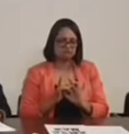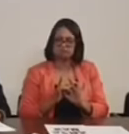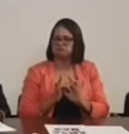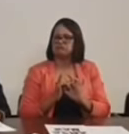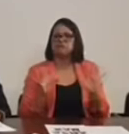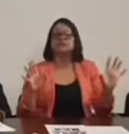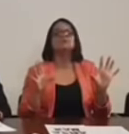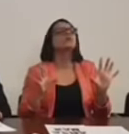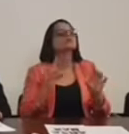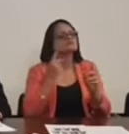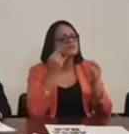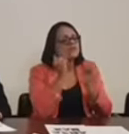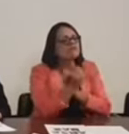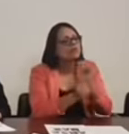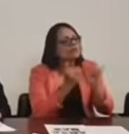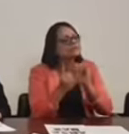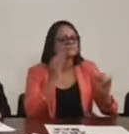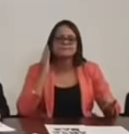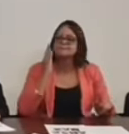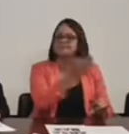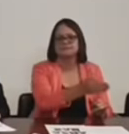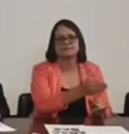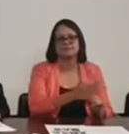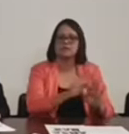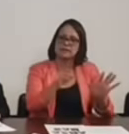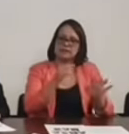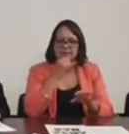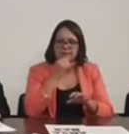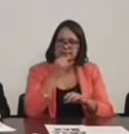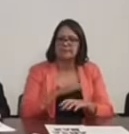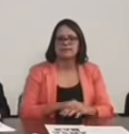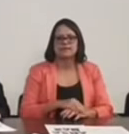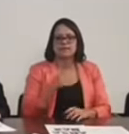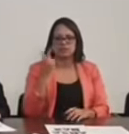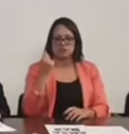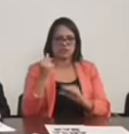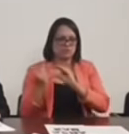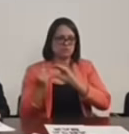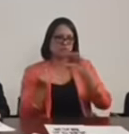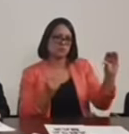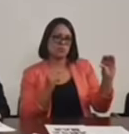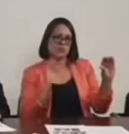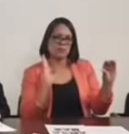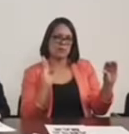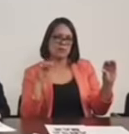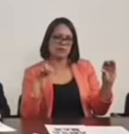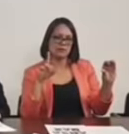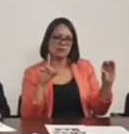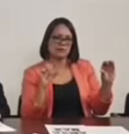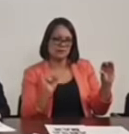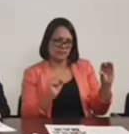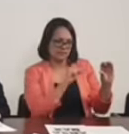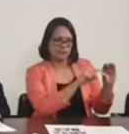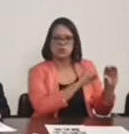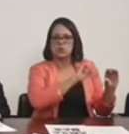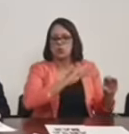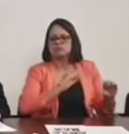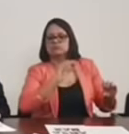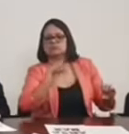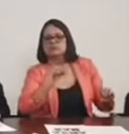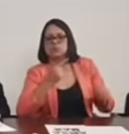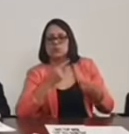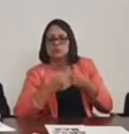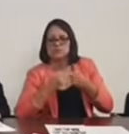dinheiro público. Ou seja, tem um dinheiro que foi repassado lá para o BNDES, ou lá para o município, lá